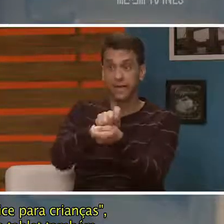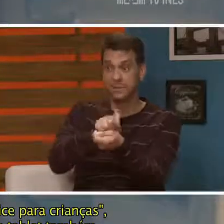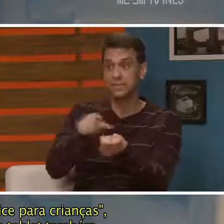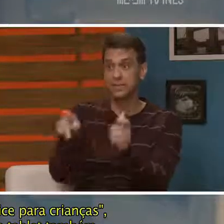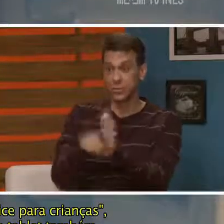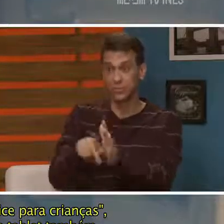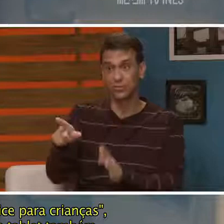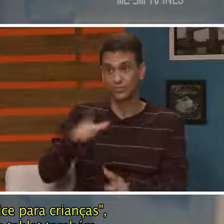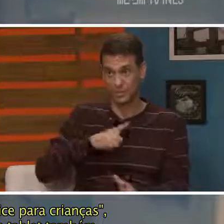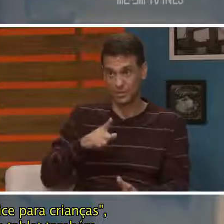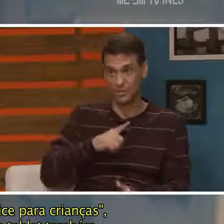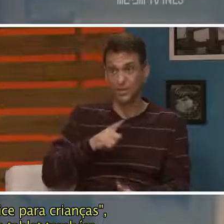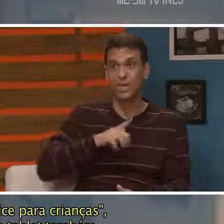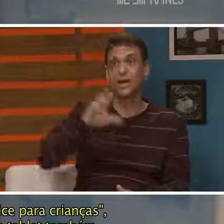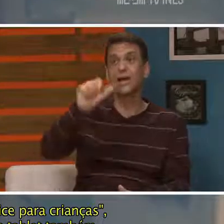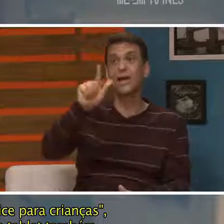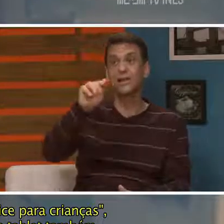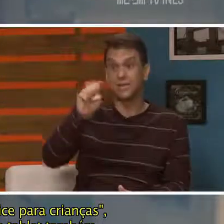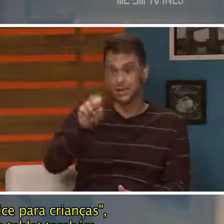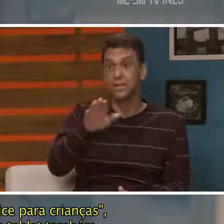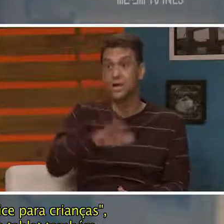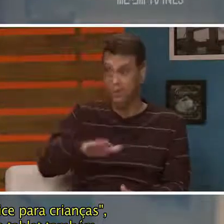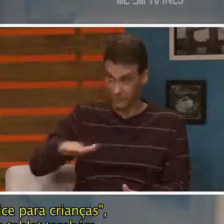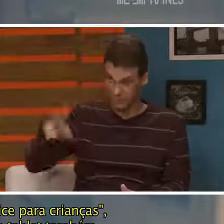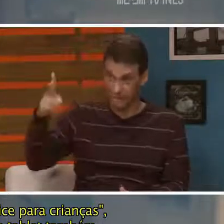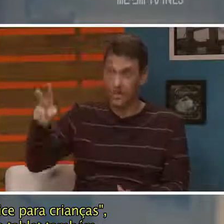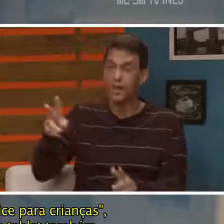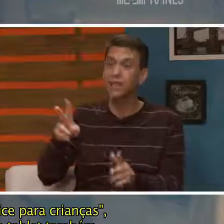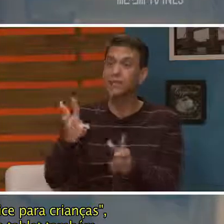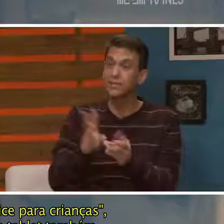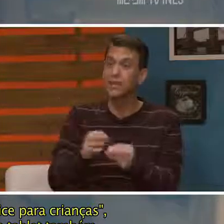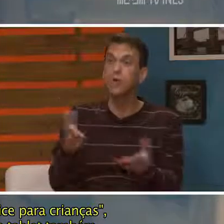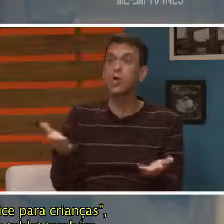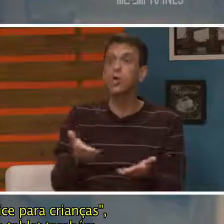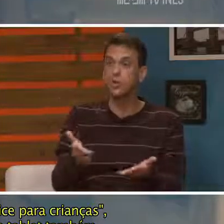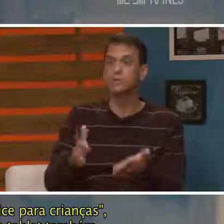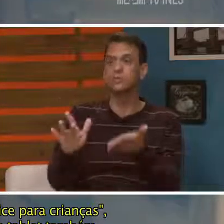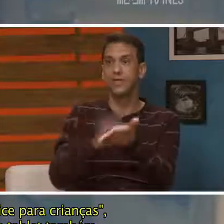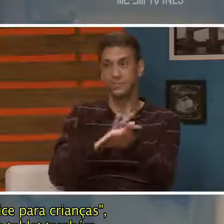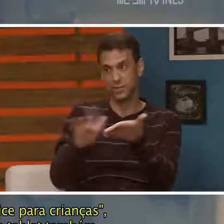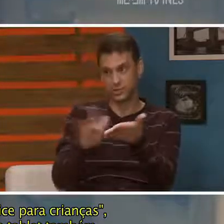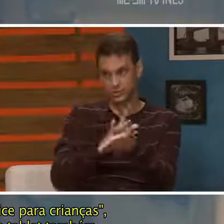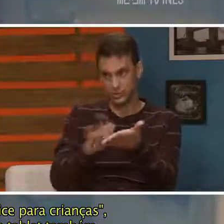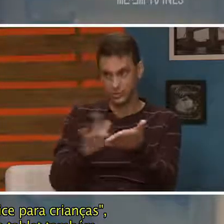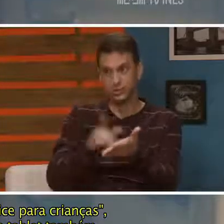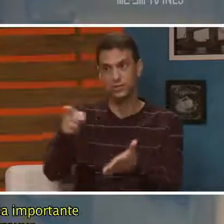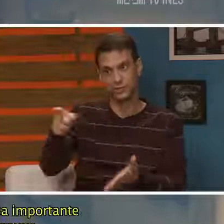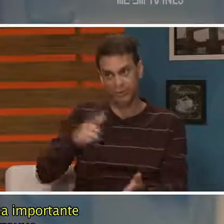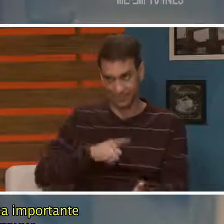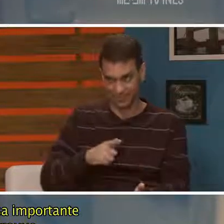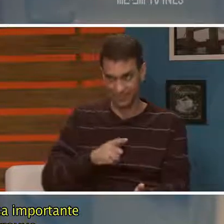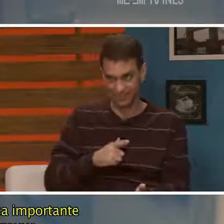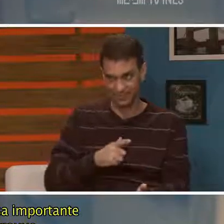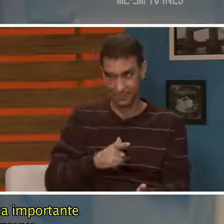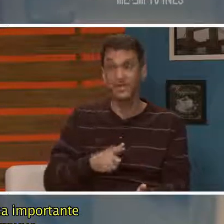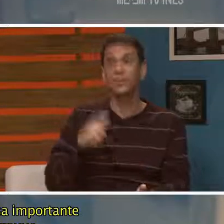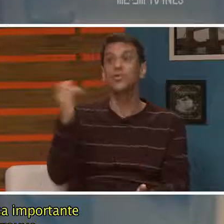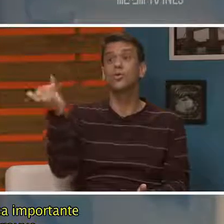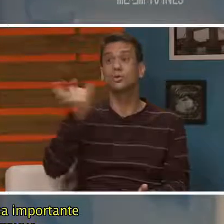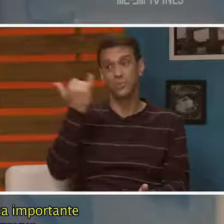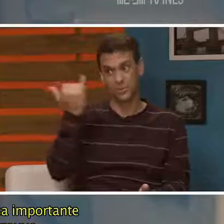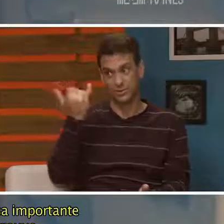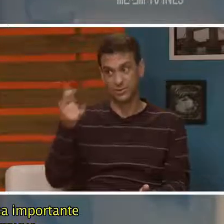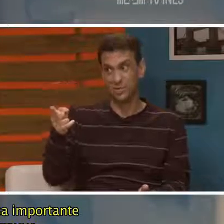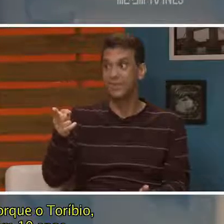tem o Alice para crianças, que hoje está em tablet também, esse Alice para crianças. E a outra coisa importante